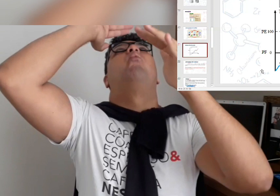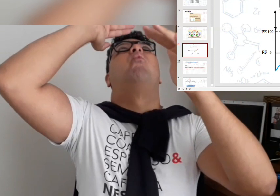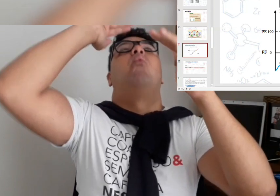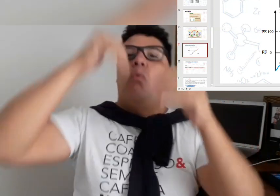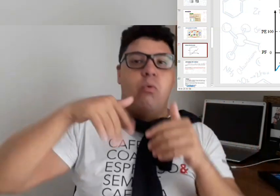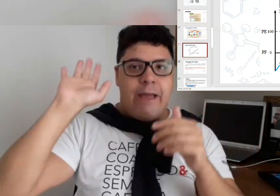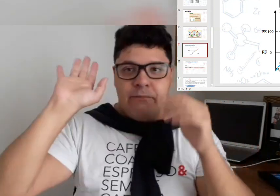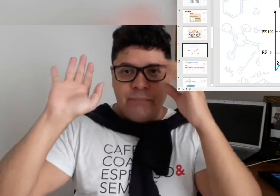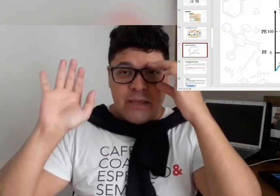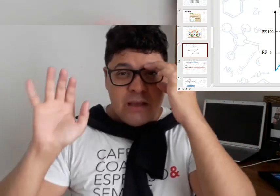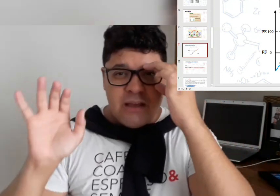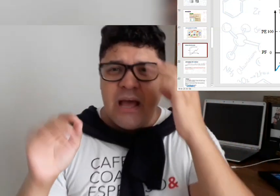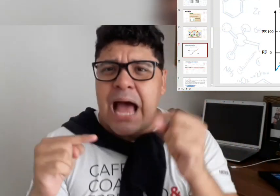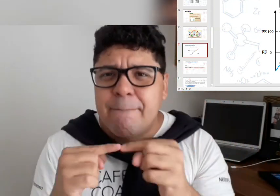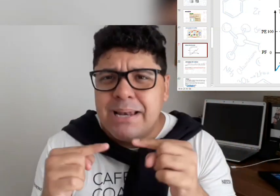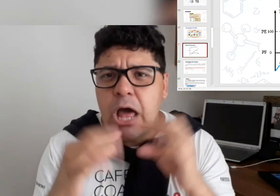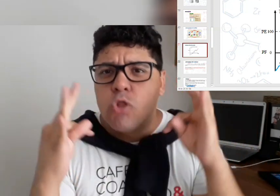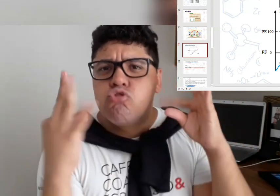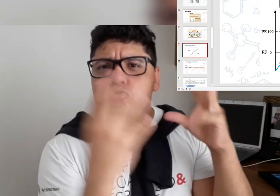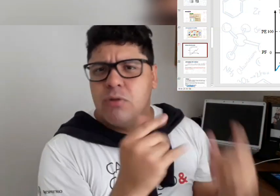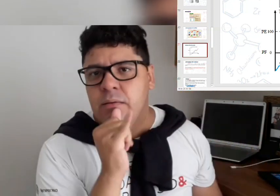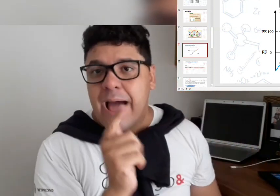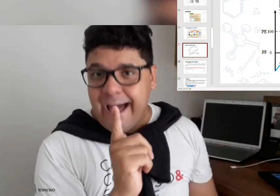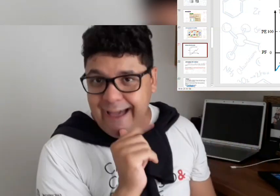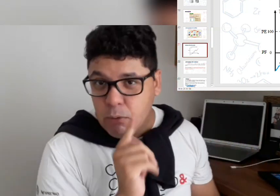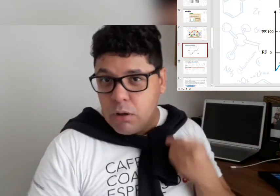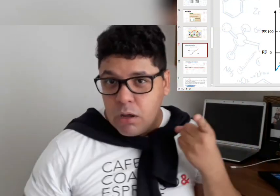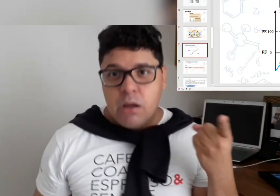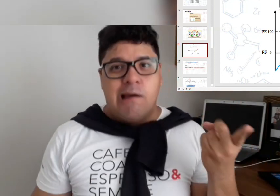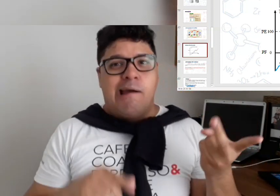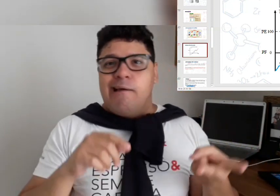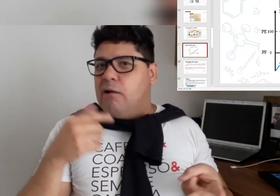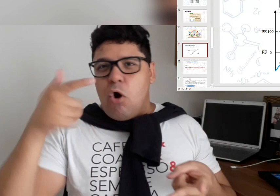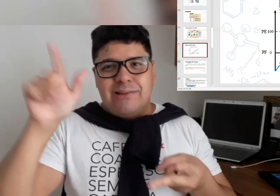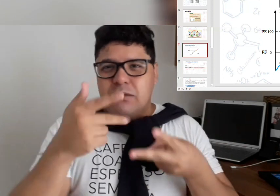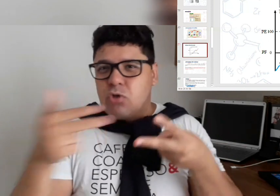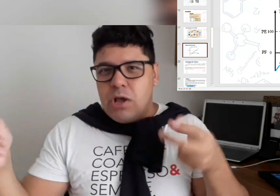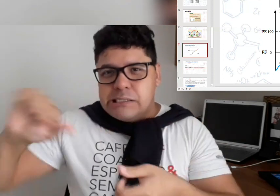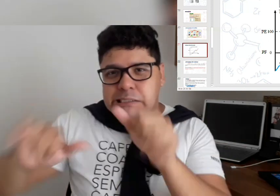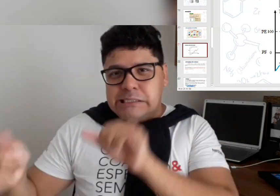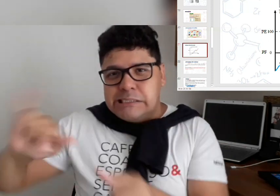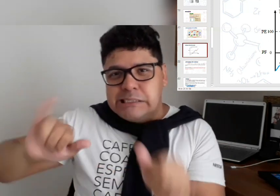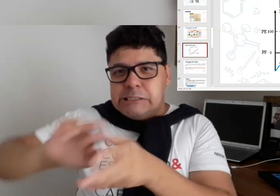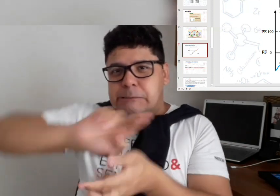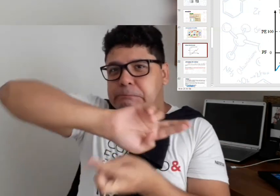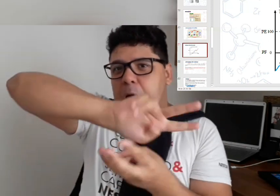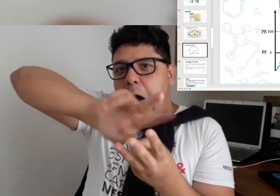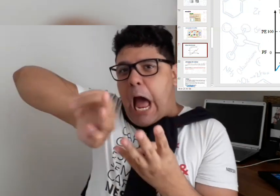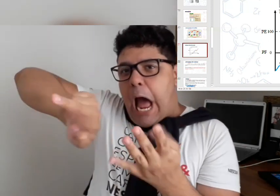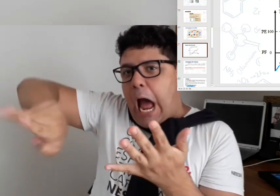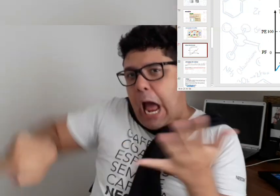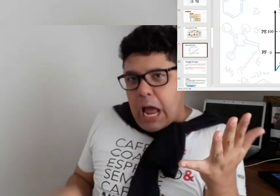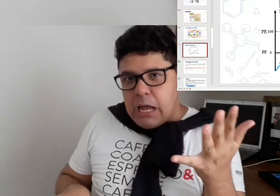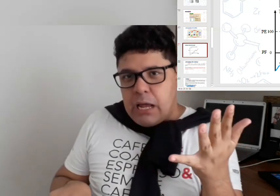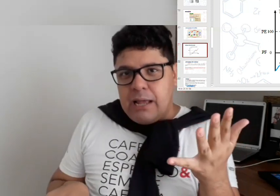para todas as substâncias? Sim. Todas as substâncias têm o seu ponto de